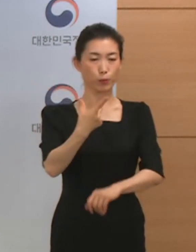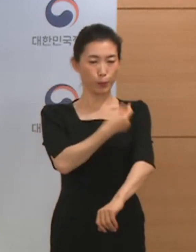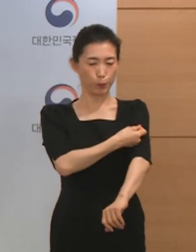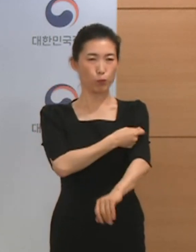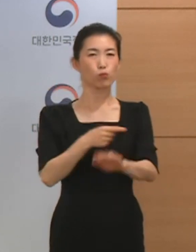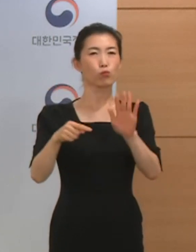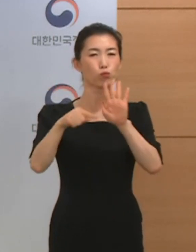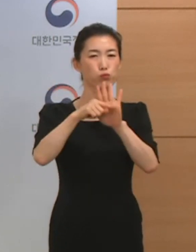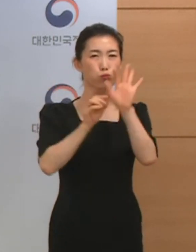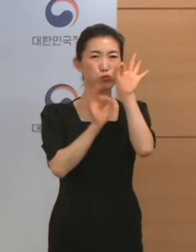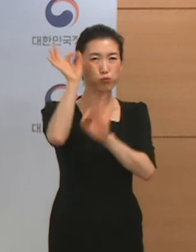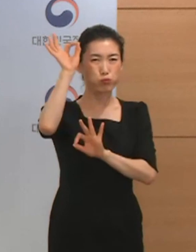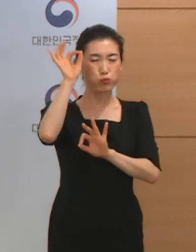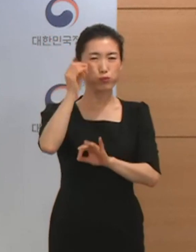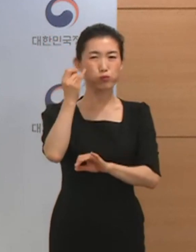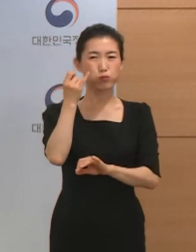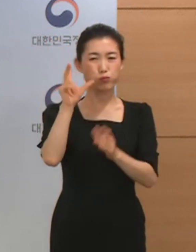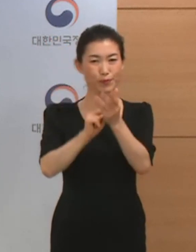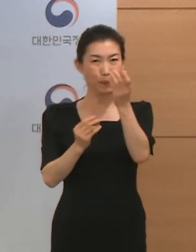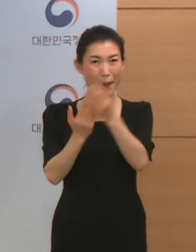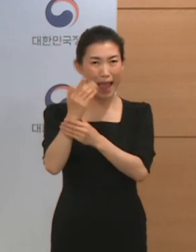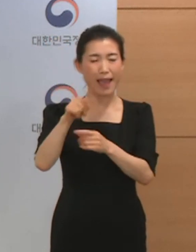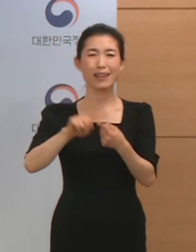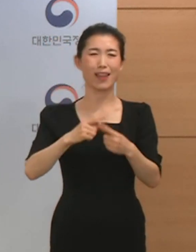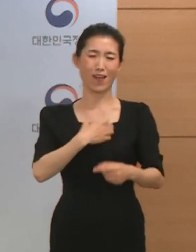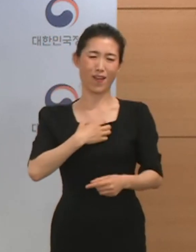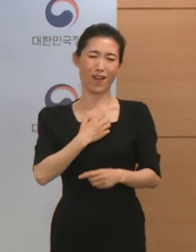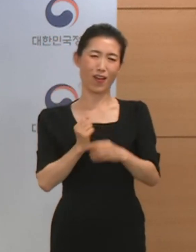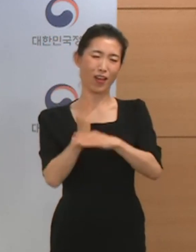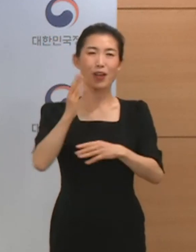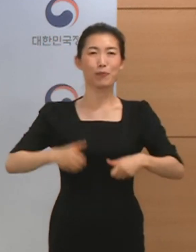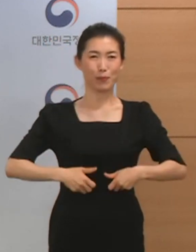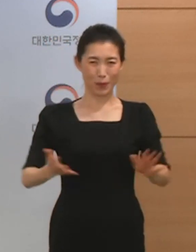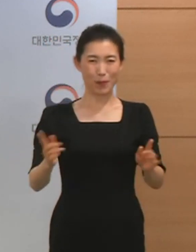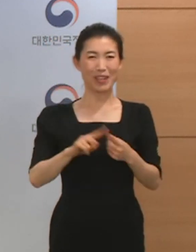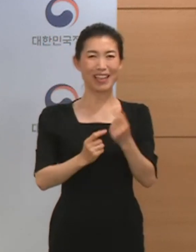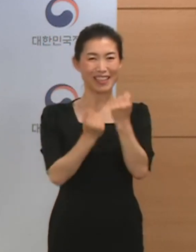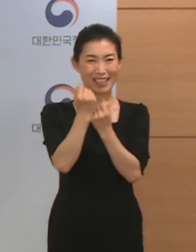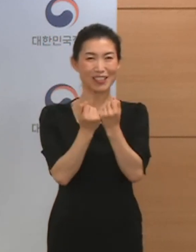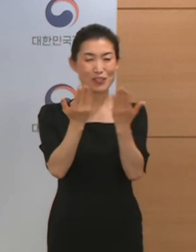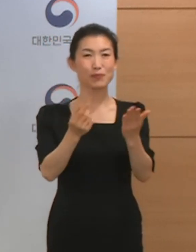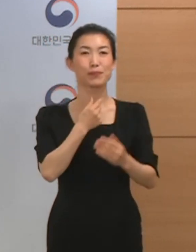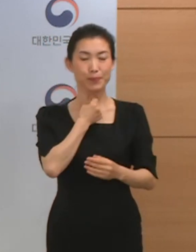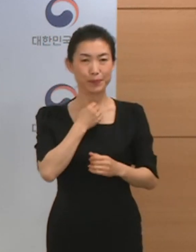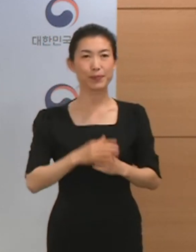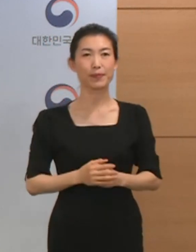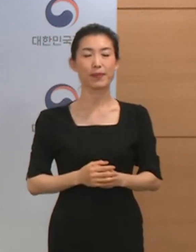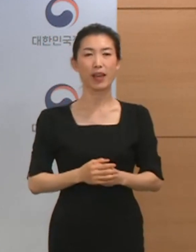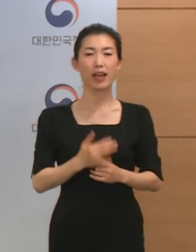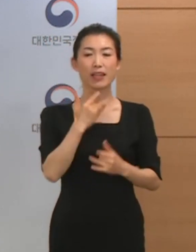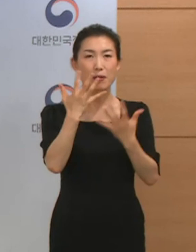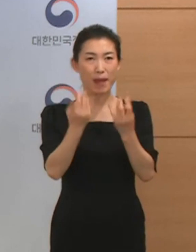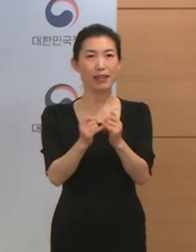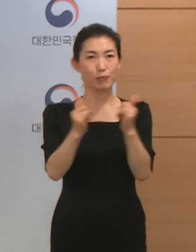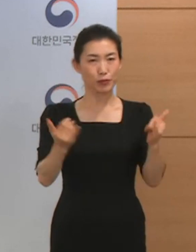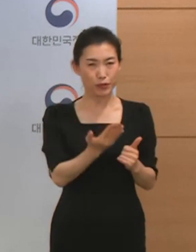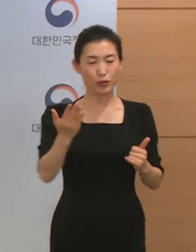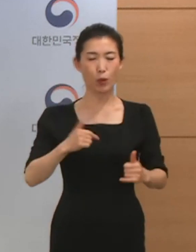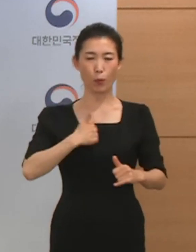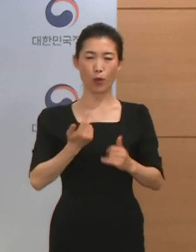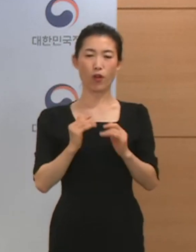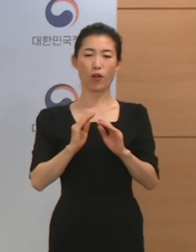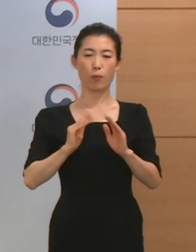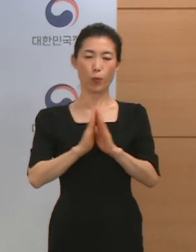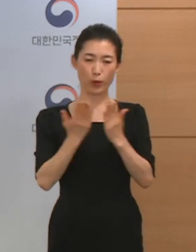부분들은 많이 걱정하실 필요는 없다는 점들을 계속 말씀드렸습니다. 어르신들 본인을 위해서 그리고 어르신들의